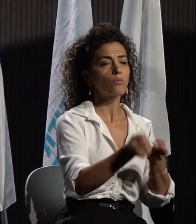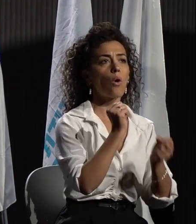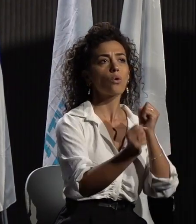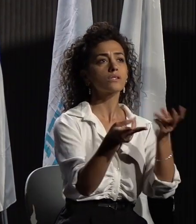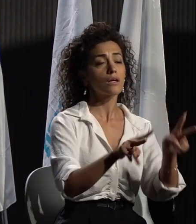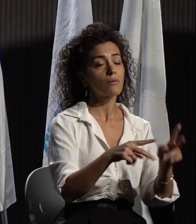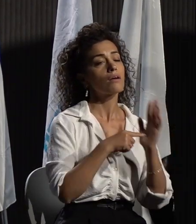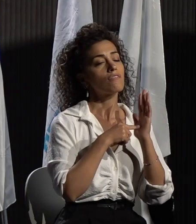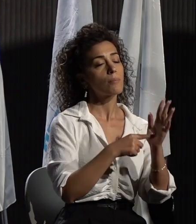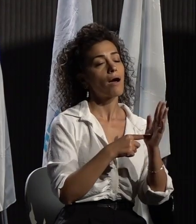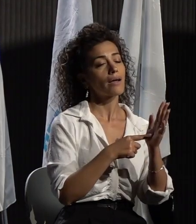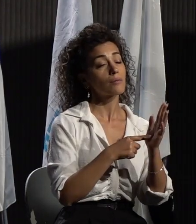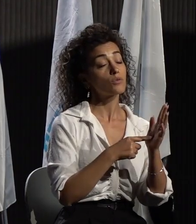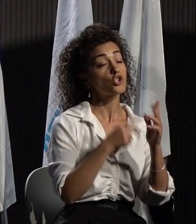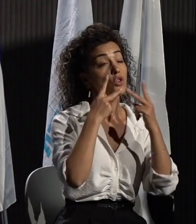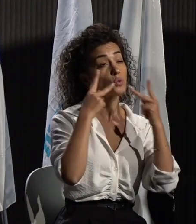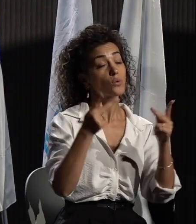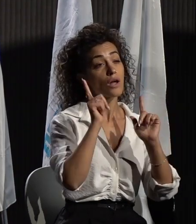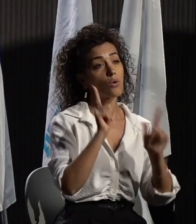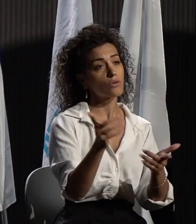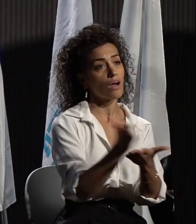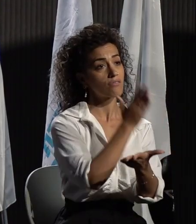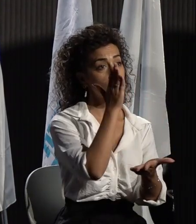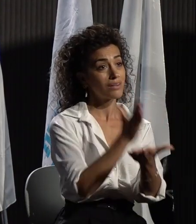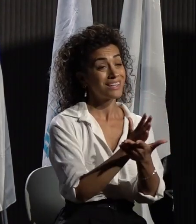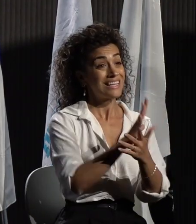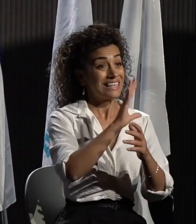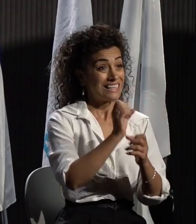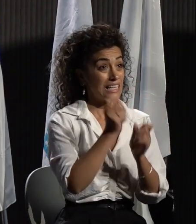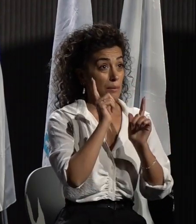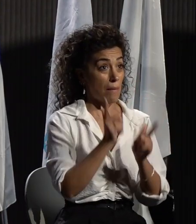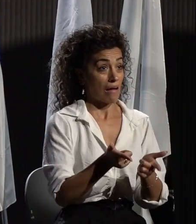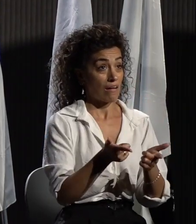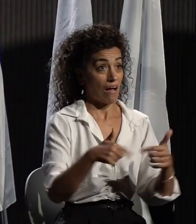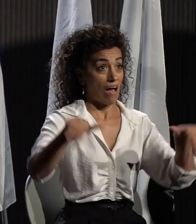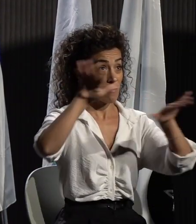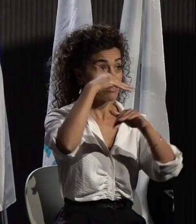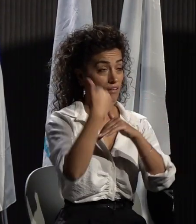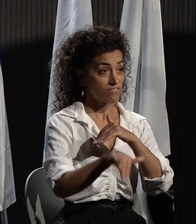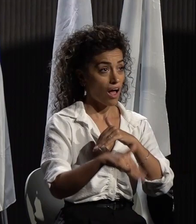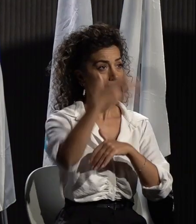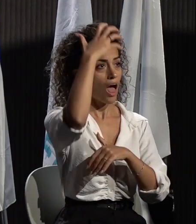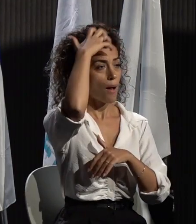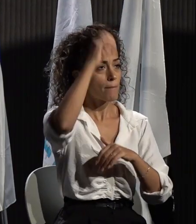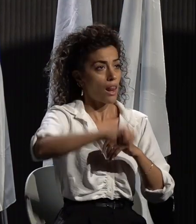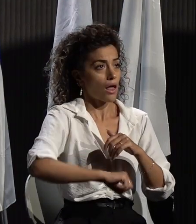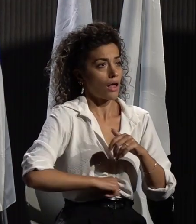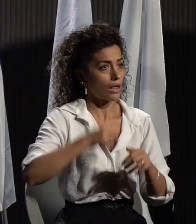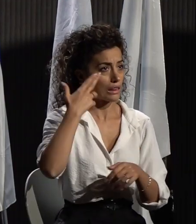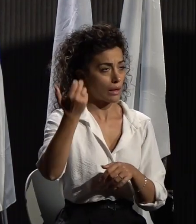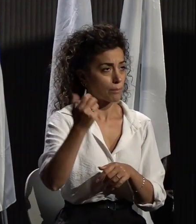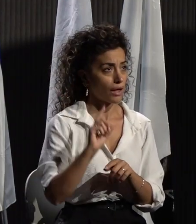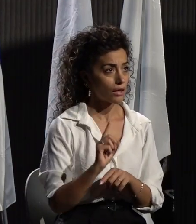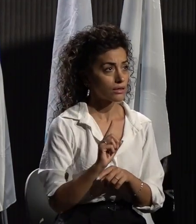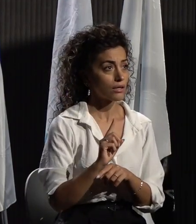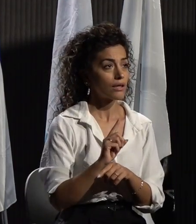כי הקרב נחרץ. הנה תמו יום קרב וערבו, והמלך נפל על חרבו. בהבריק